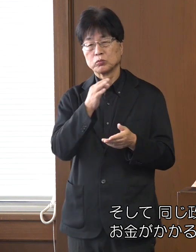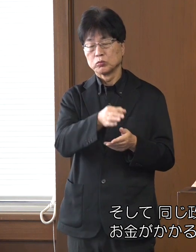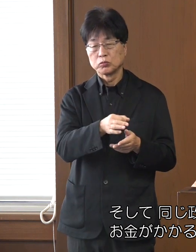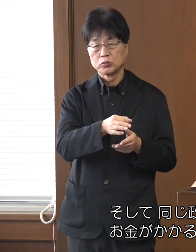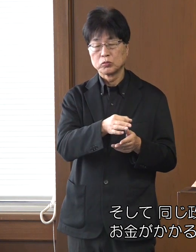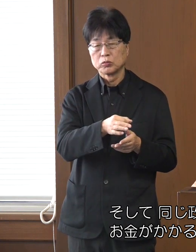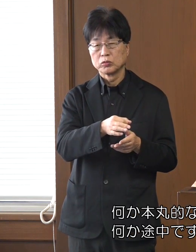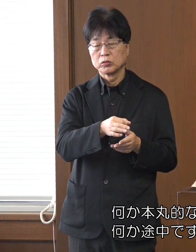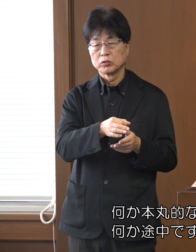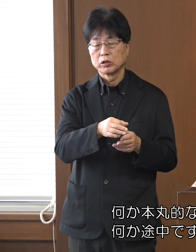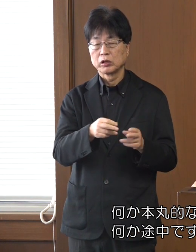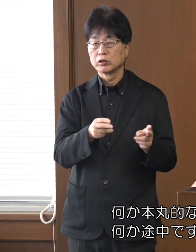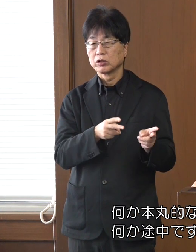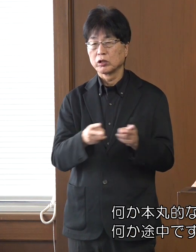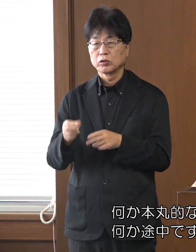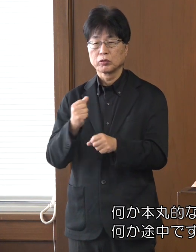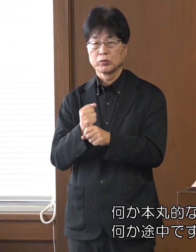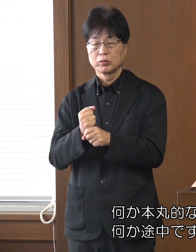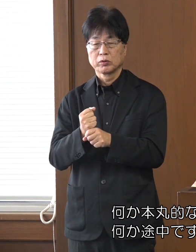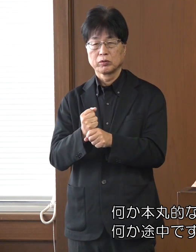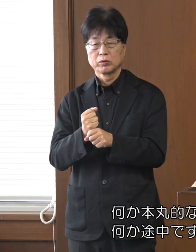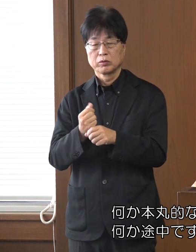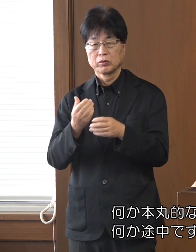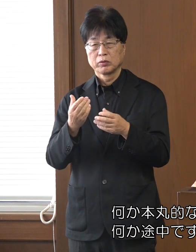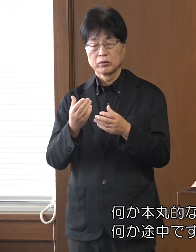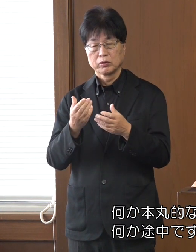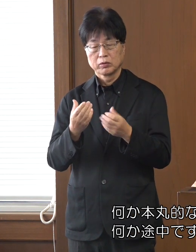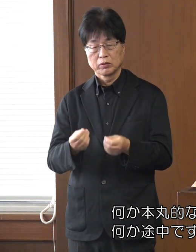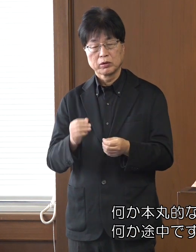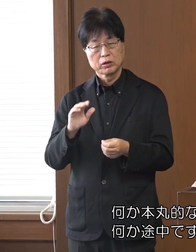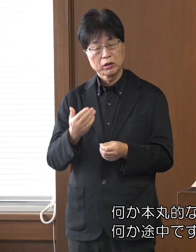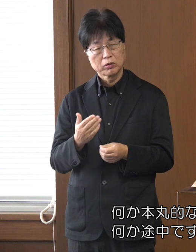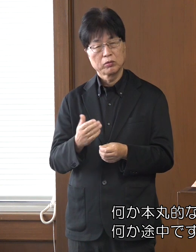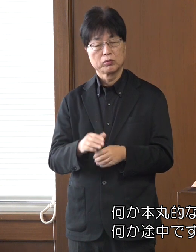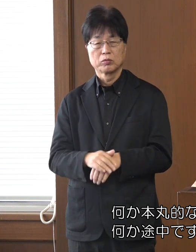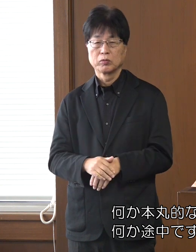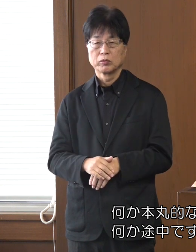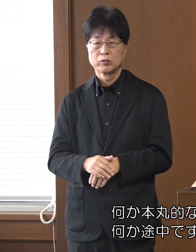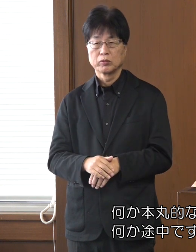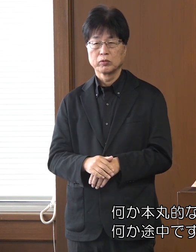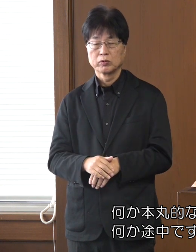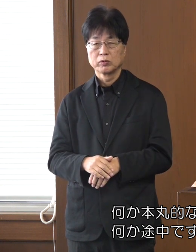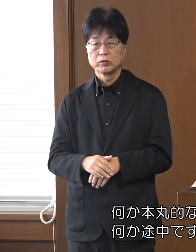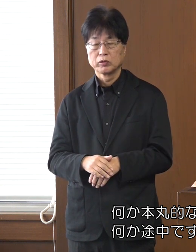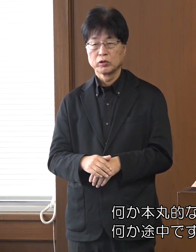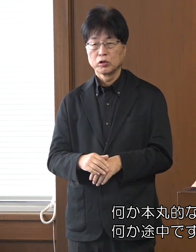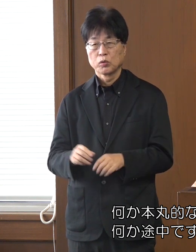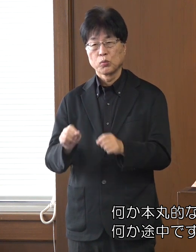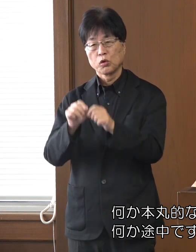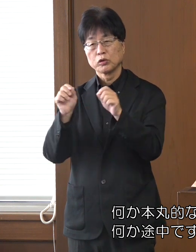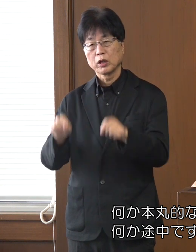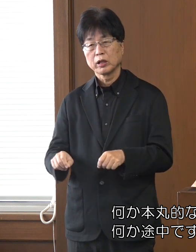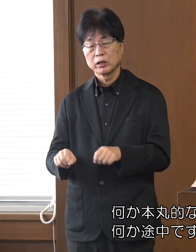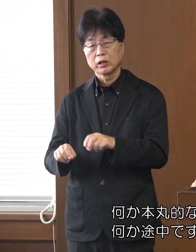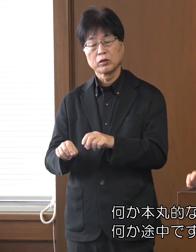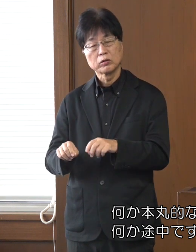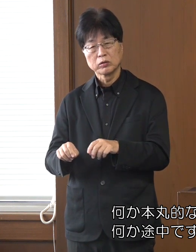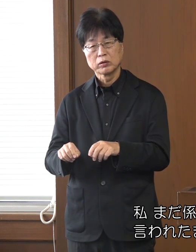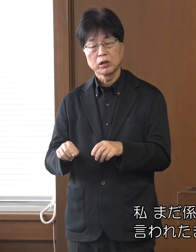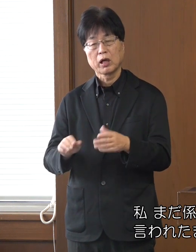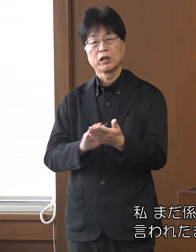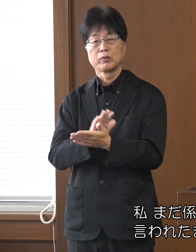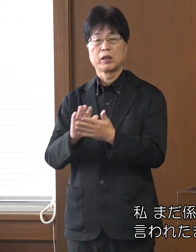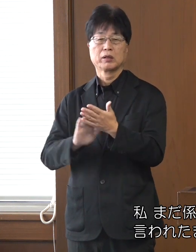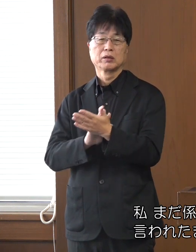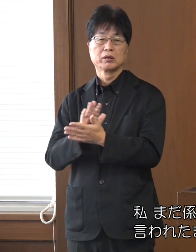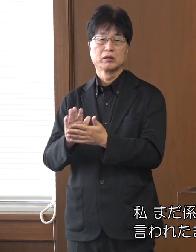ていう、なんか本丸的なところからなんか制度の問題になんか途中ですり替わってるような形をね、まあ、